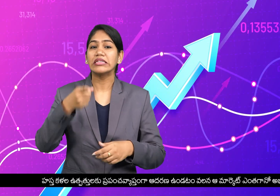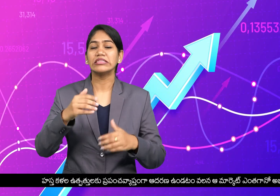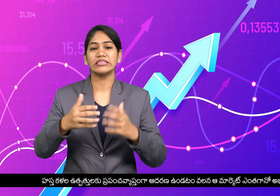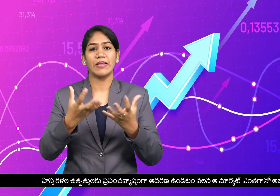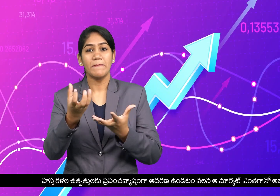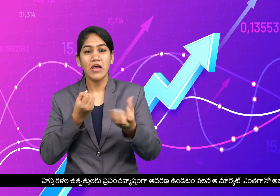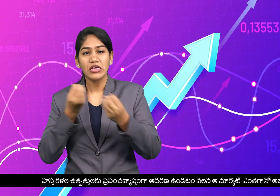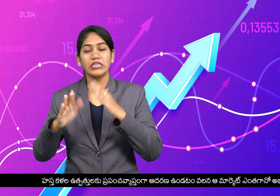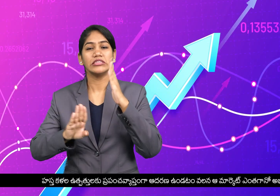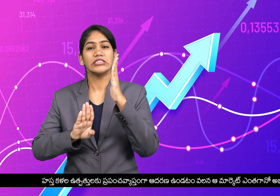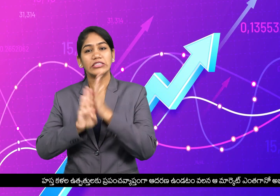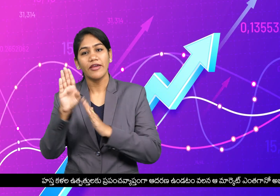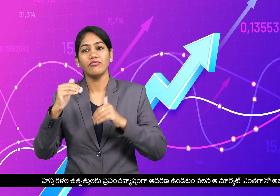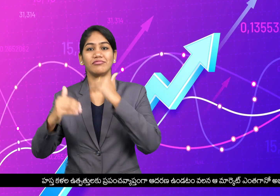చెందింది.